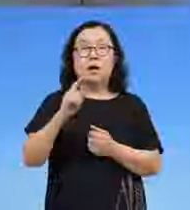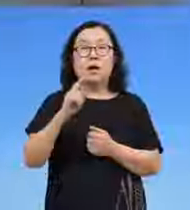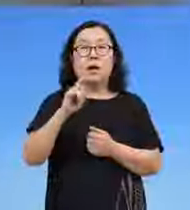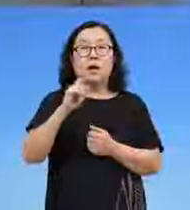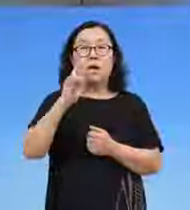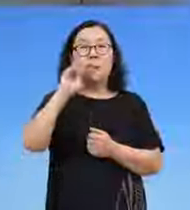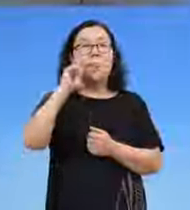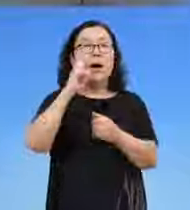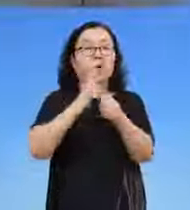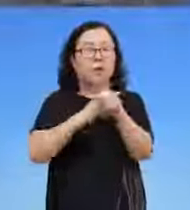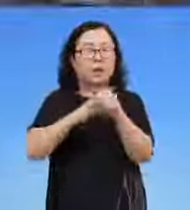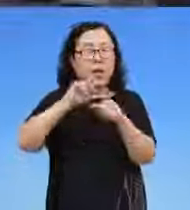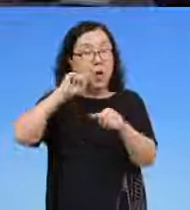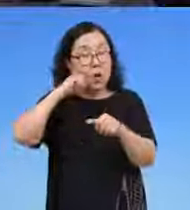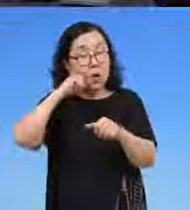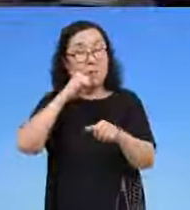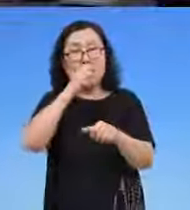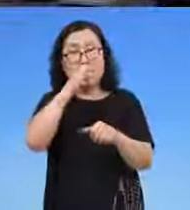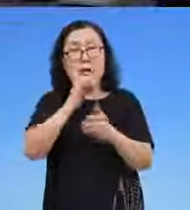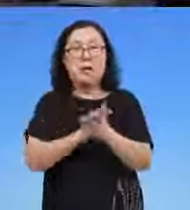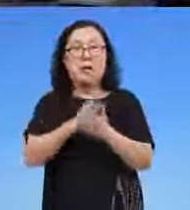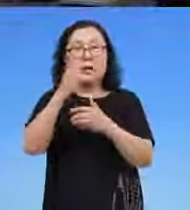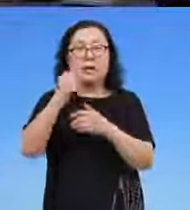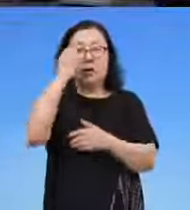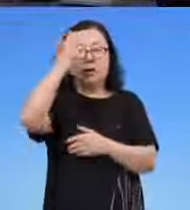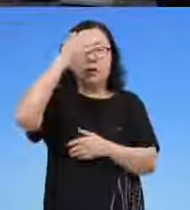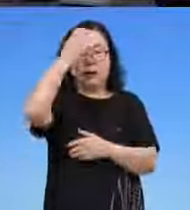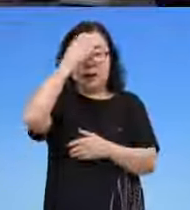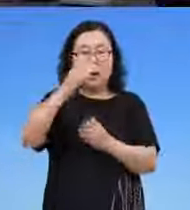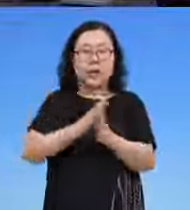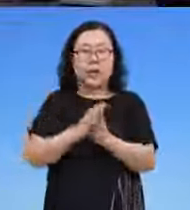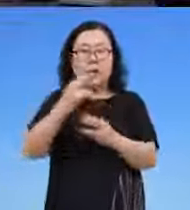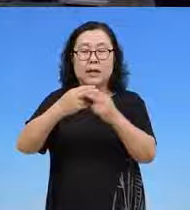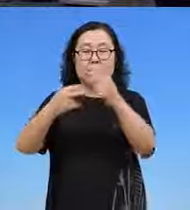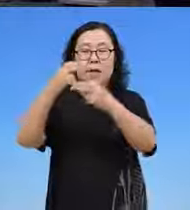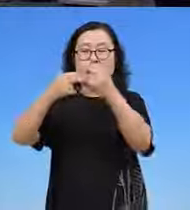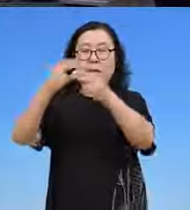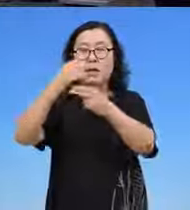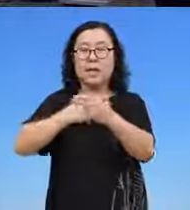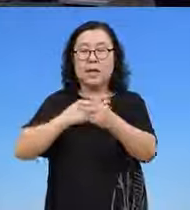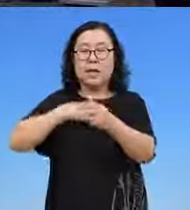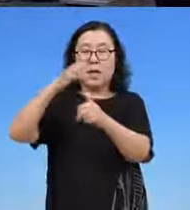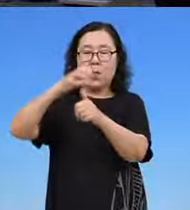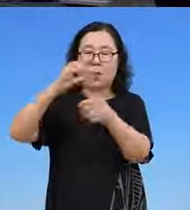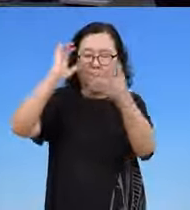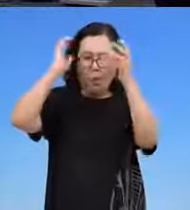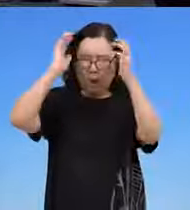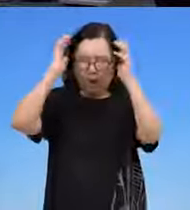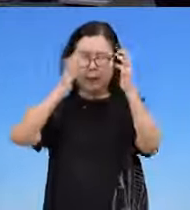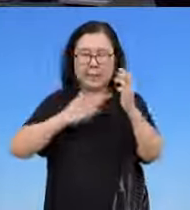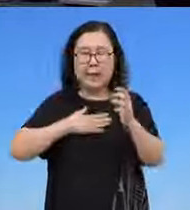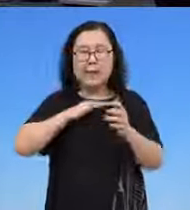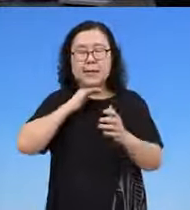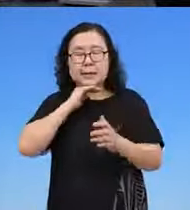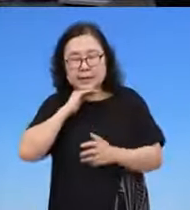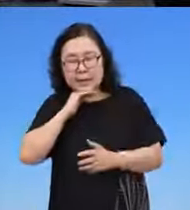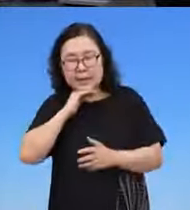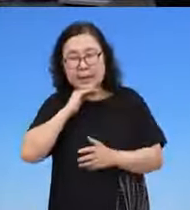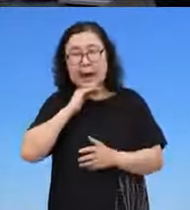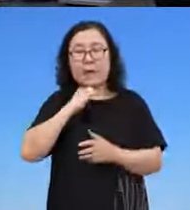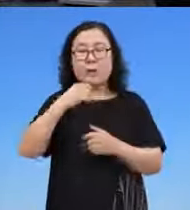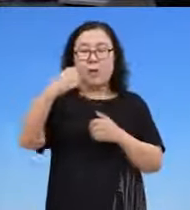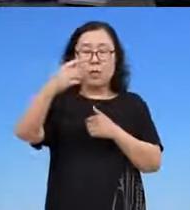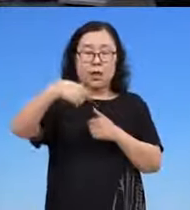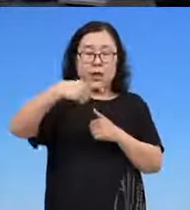큰 난관이 있습니다. 23절입니다. 오직 성령이 각 성에서 내게 증언하여 결박과 환난이 나를